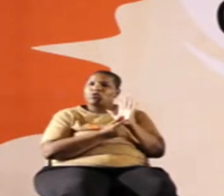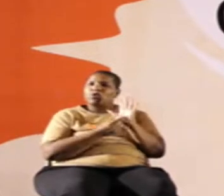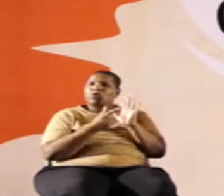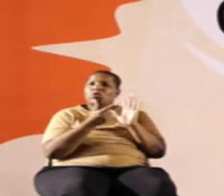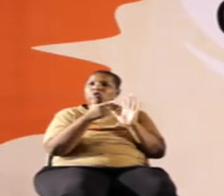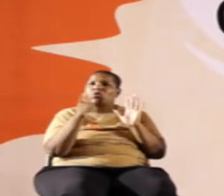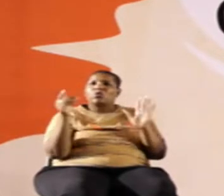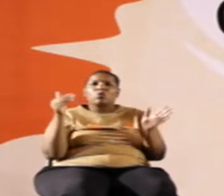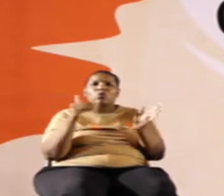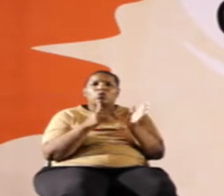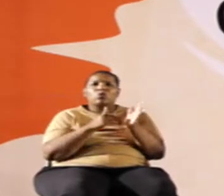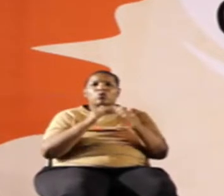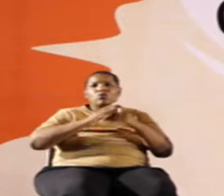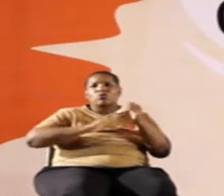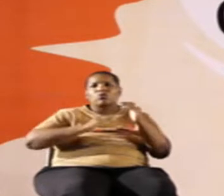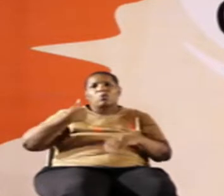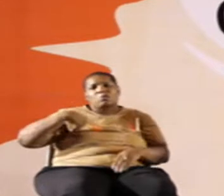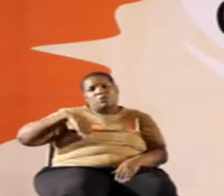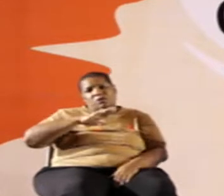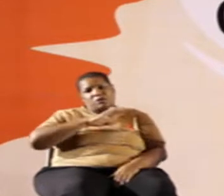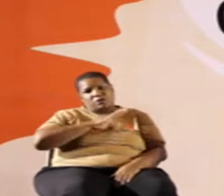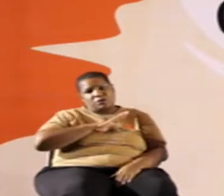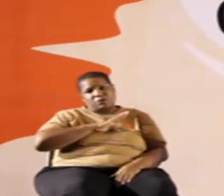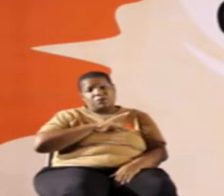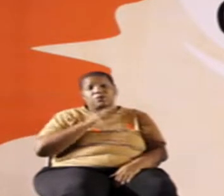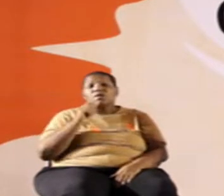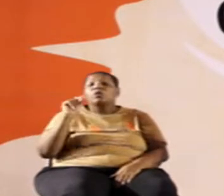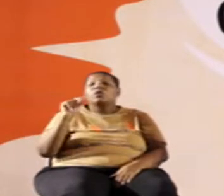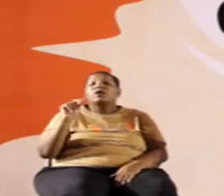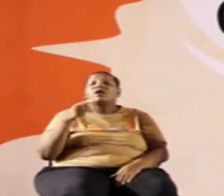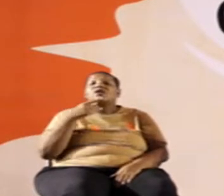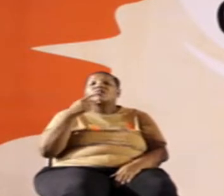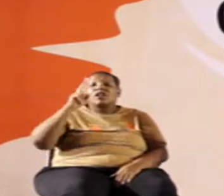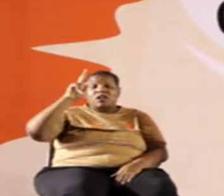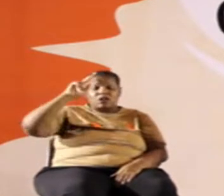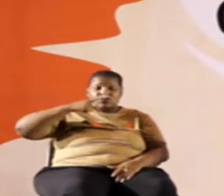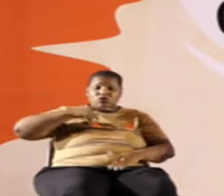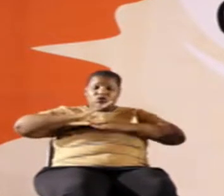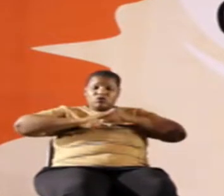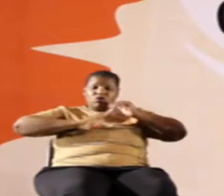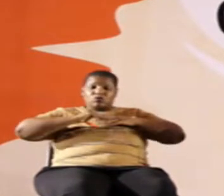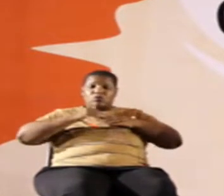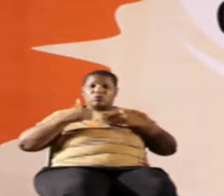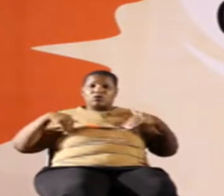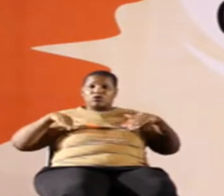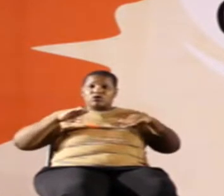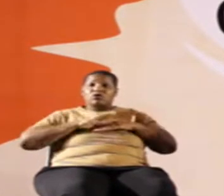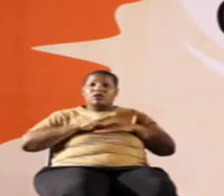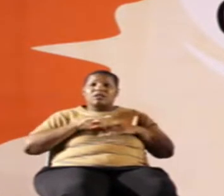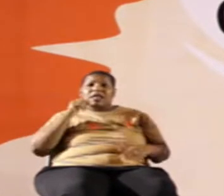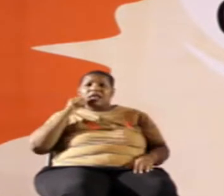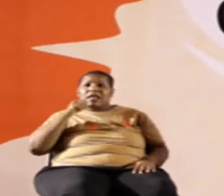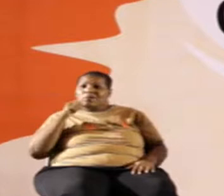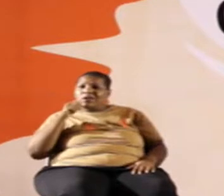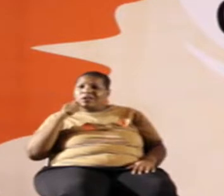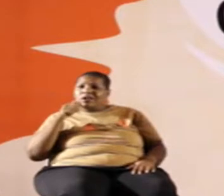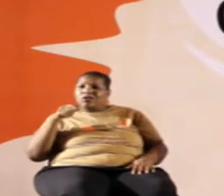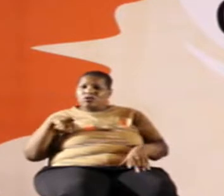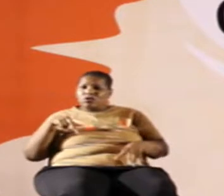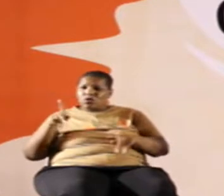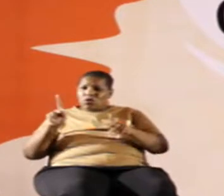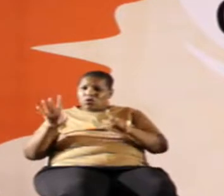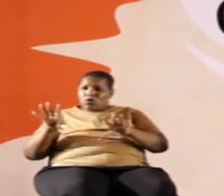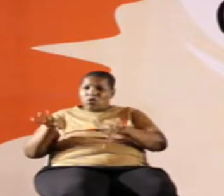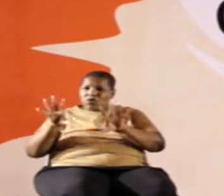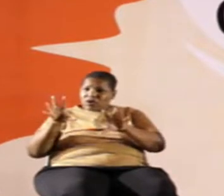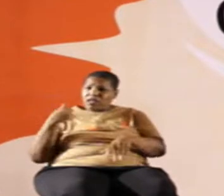uma última palavra sobre nós. O que a gente vai dizer de nós? E aquelas meninas no funk,